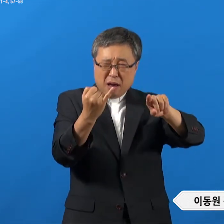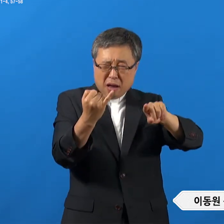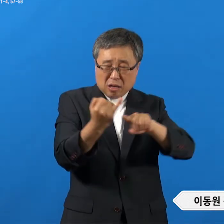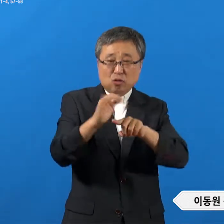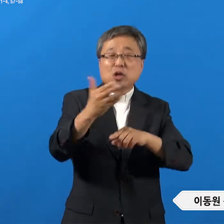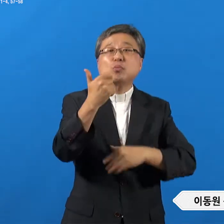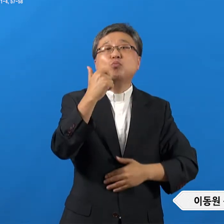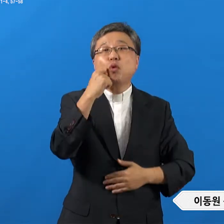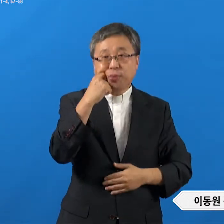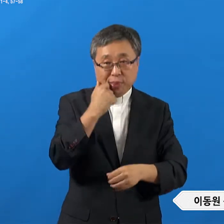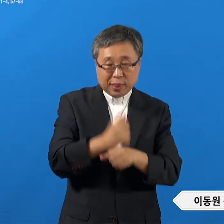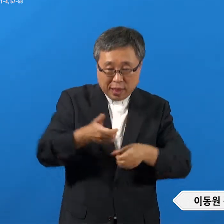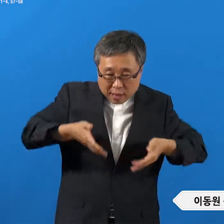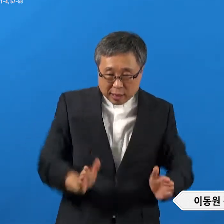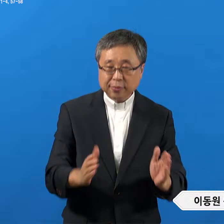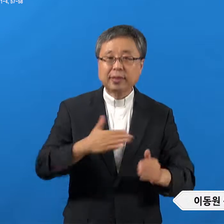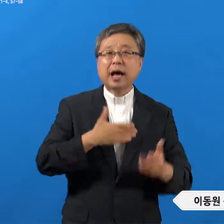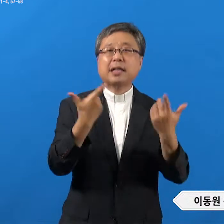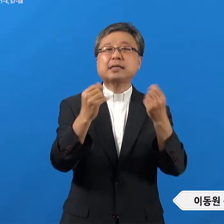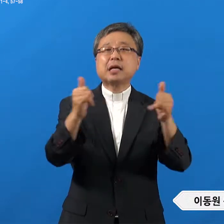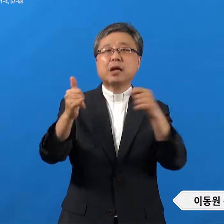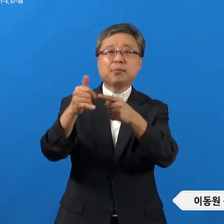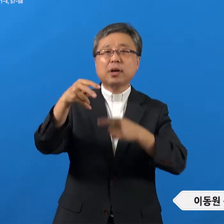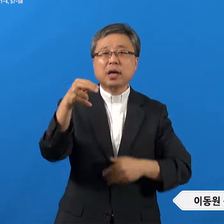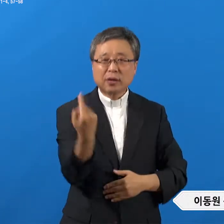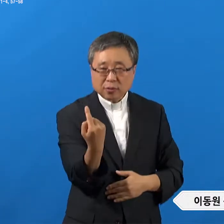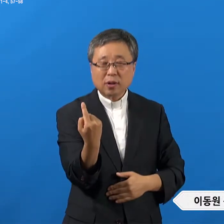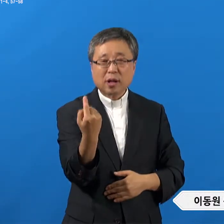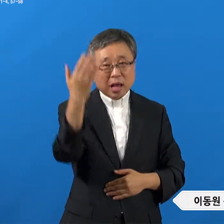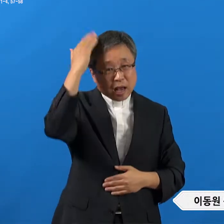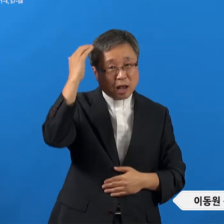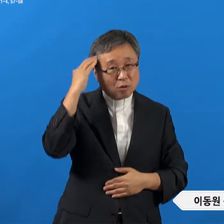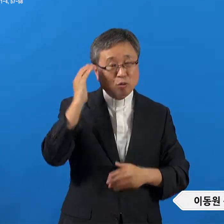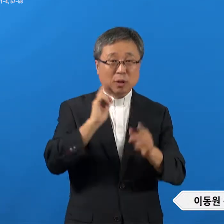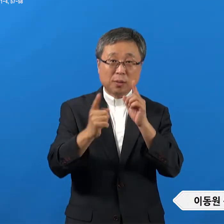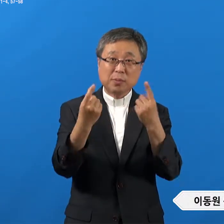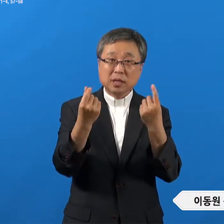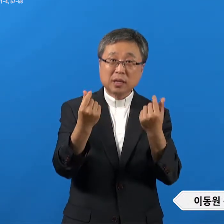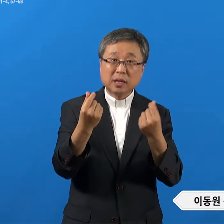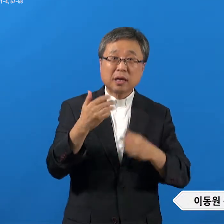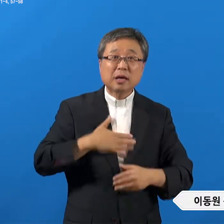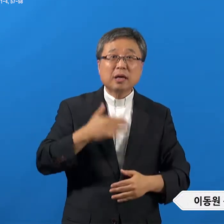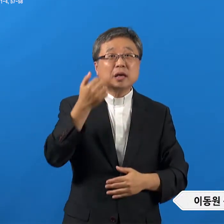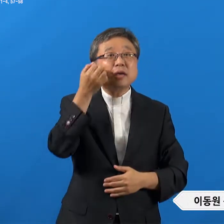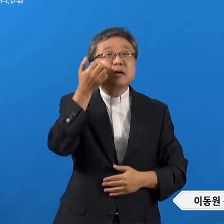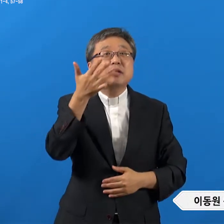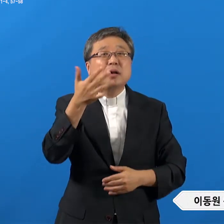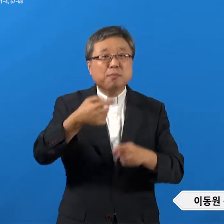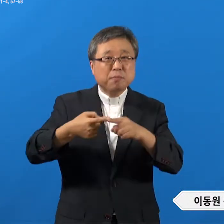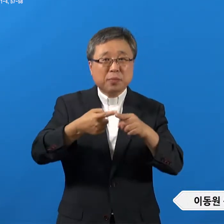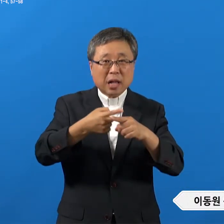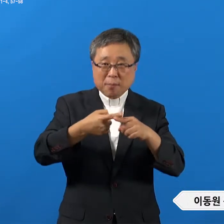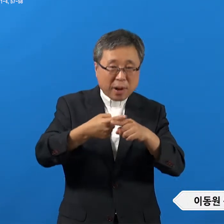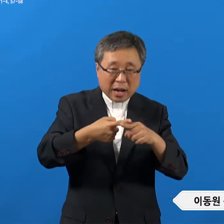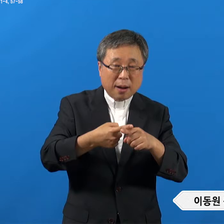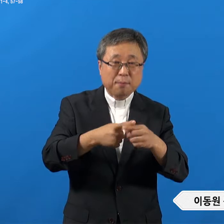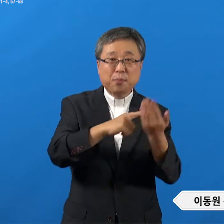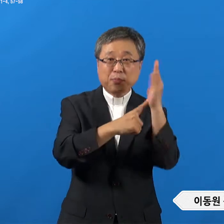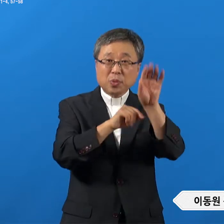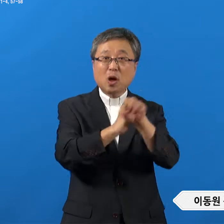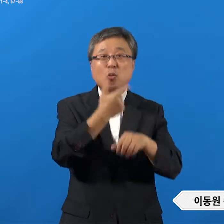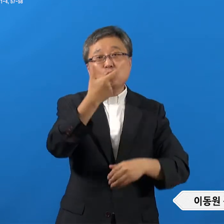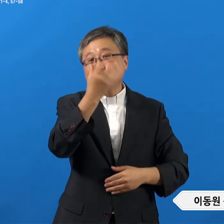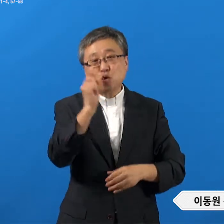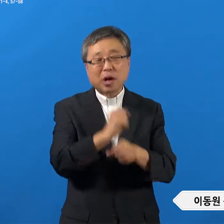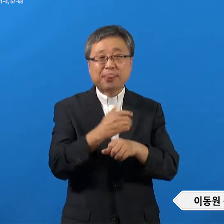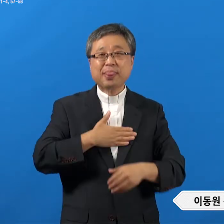못해 태어난 나 같은 사람에게도, 한국말에도 비슷한 표현이 있죠. 8달 반이라는 표현을 있습니다. 그렇게